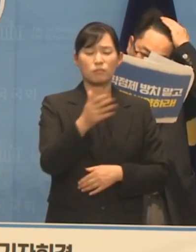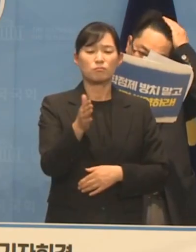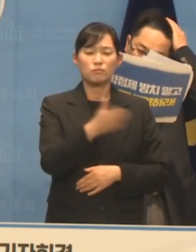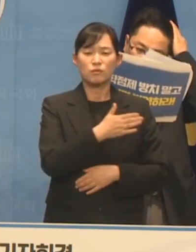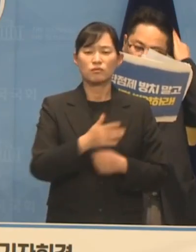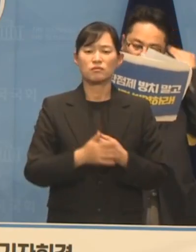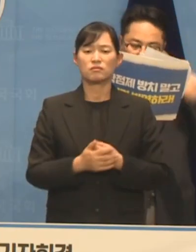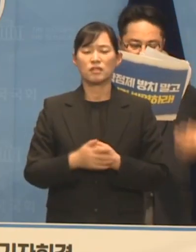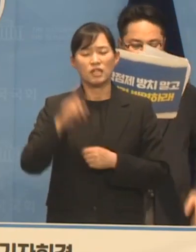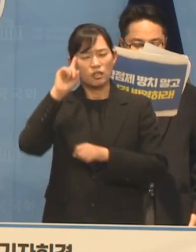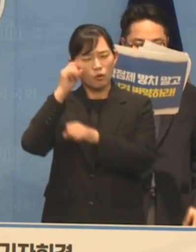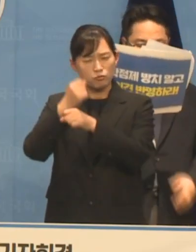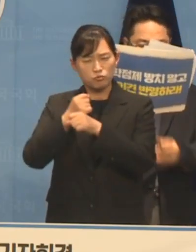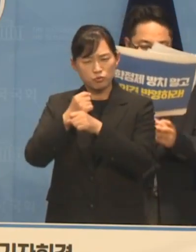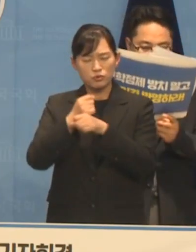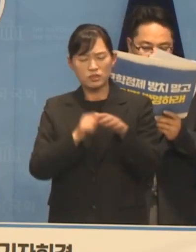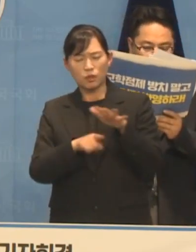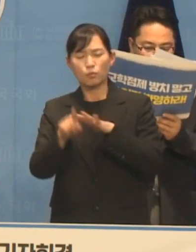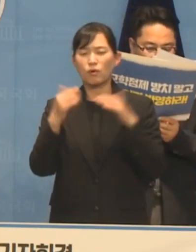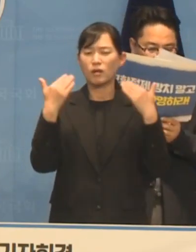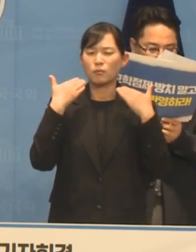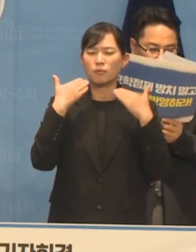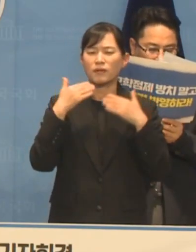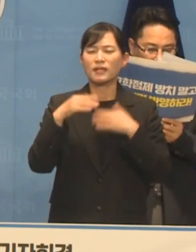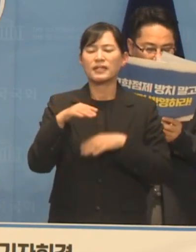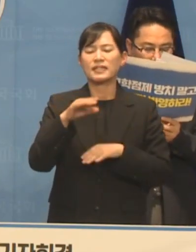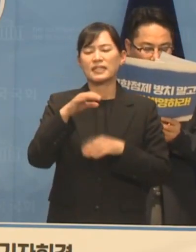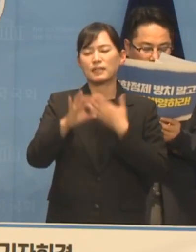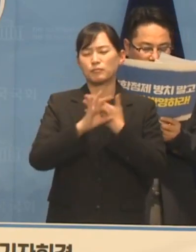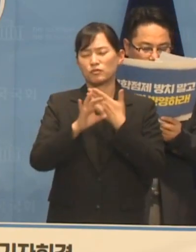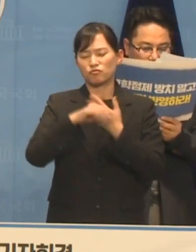2018년부터는 연구 선도학교 시범 운영이었고